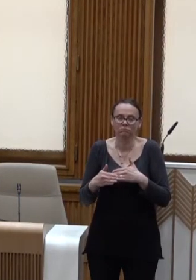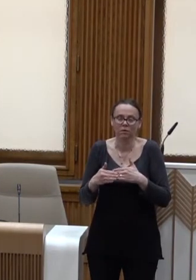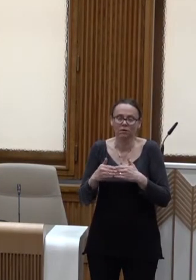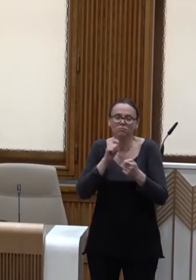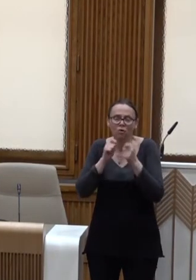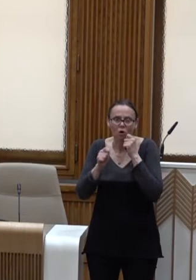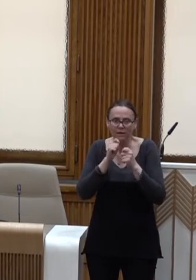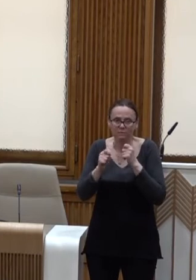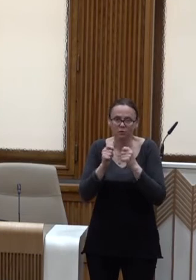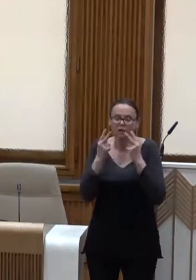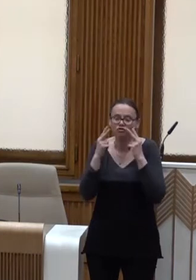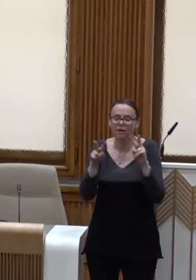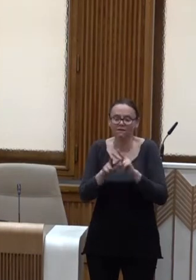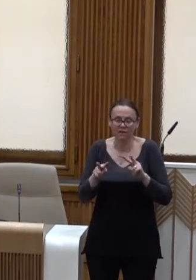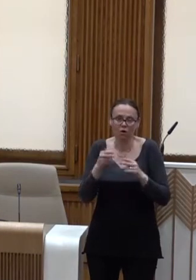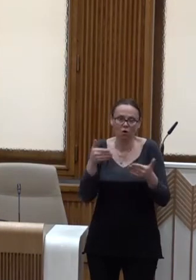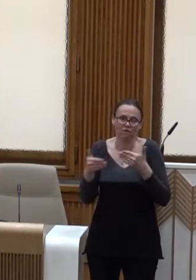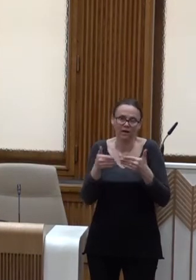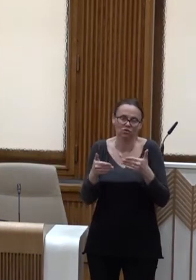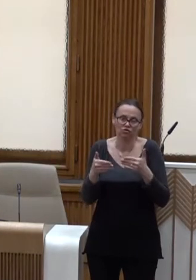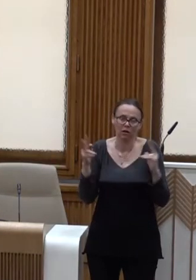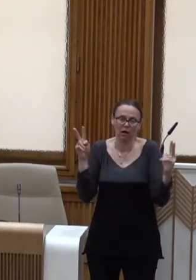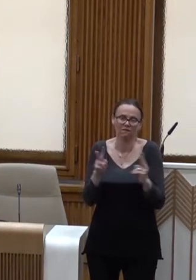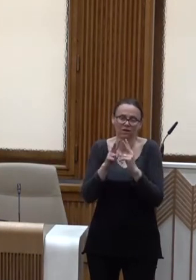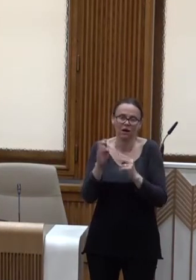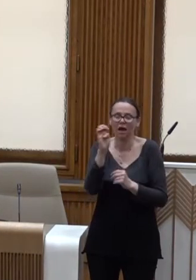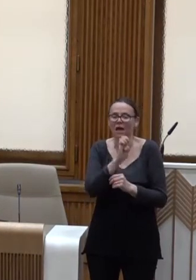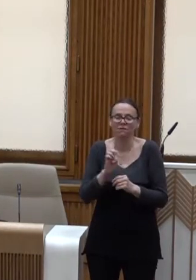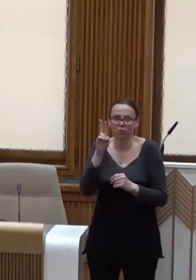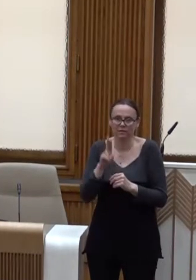oziroma videokonferenčnega vrha Evropske unije,